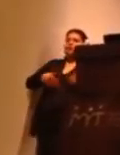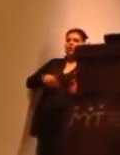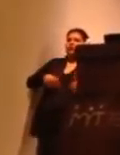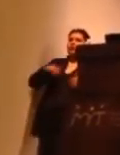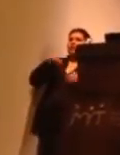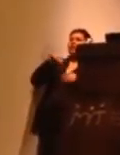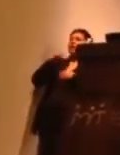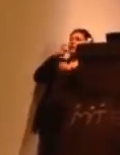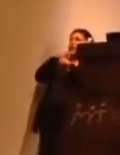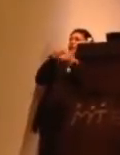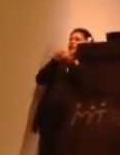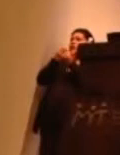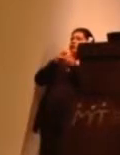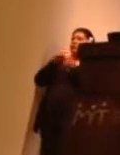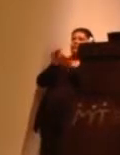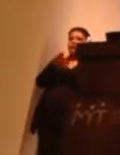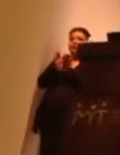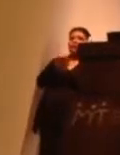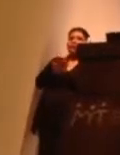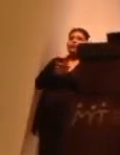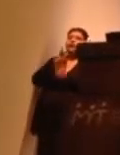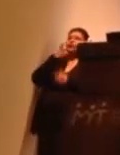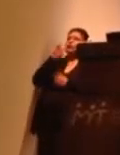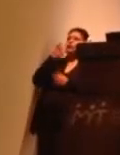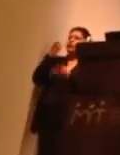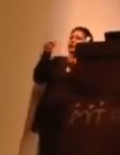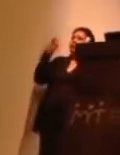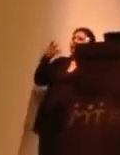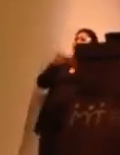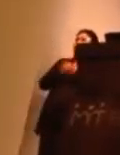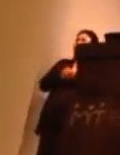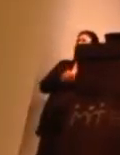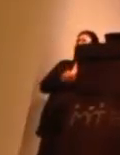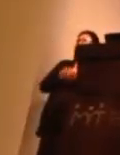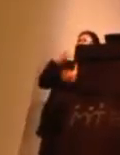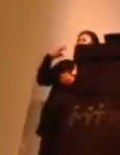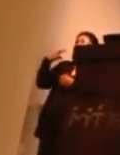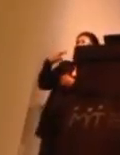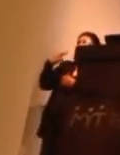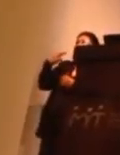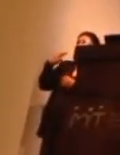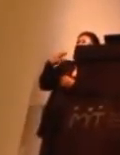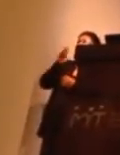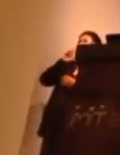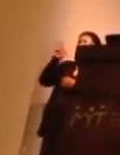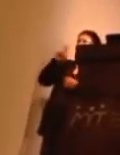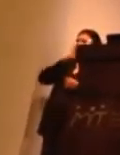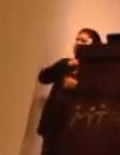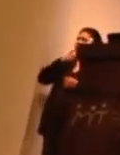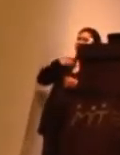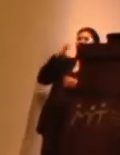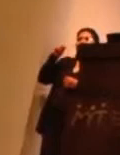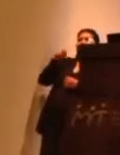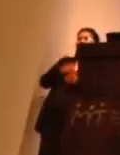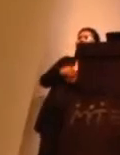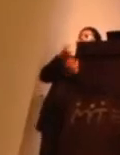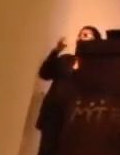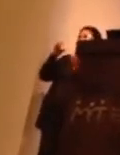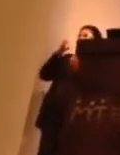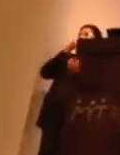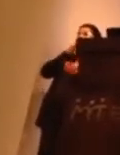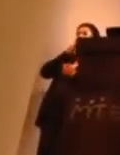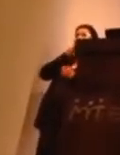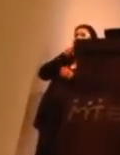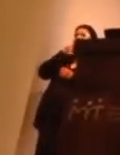su impulsividad. Habla excesivamente, también cuando no debe. Sobre todo son niños que están todo el